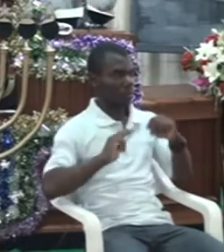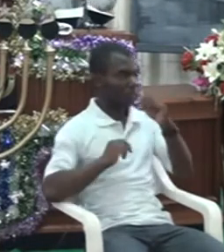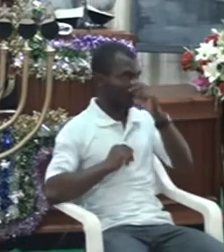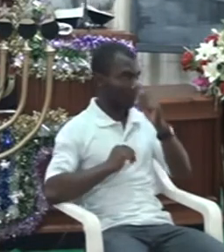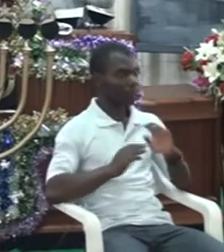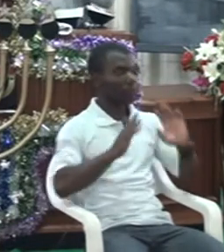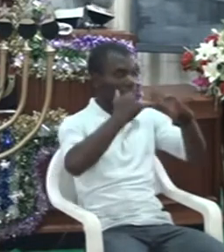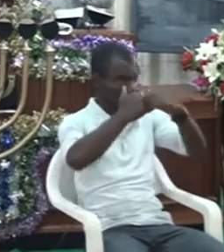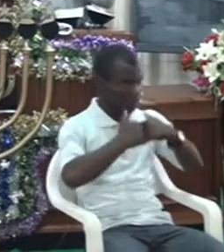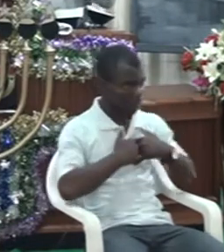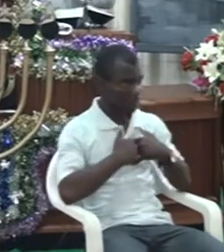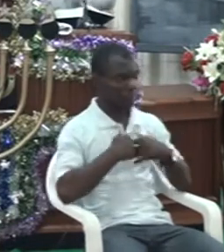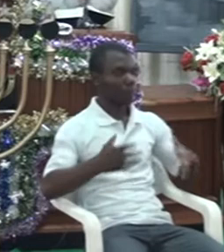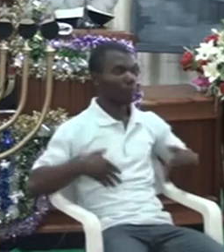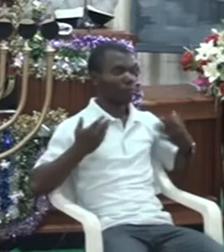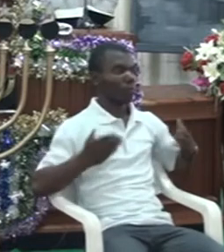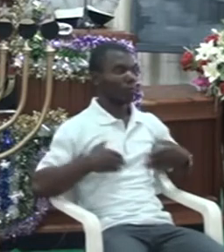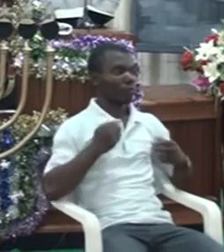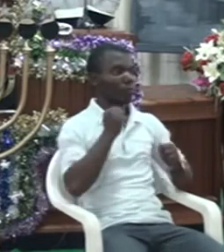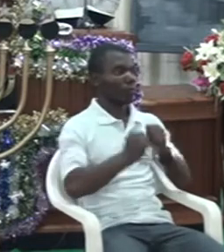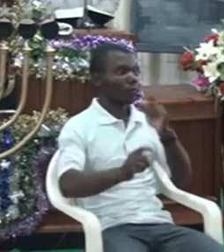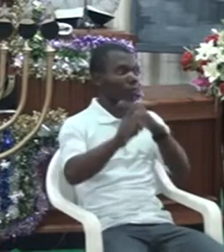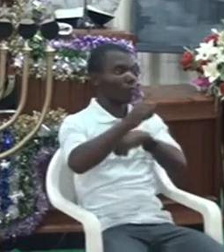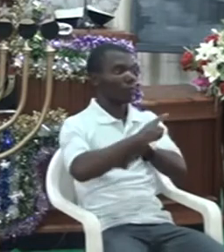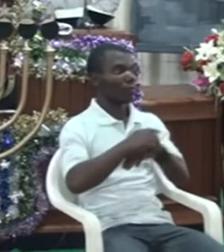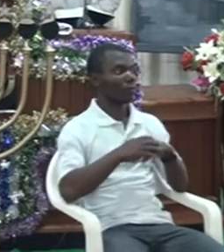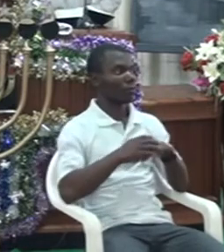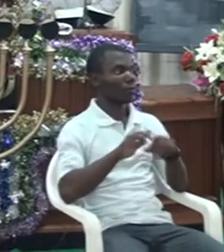joie devant le Seigneur chaque jour.